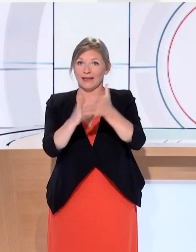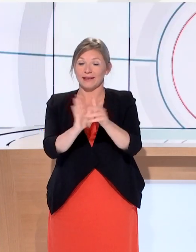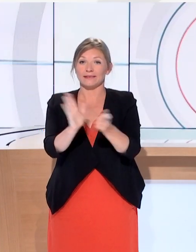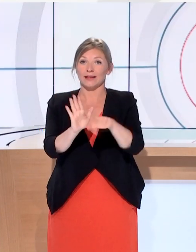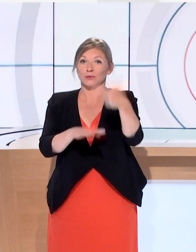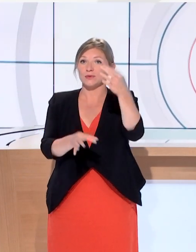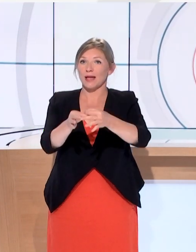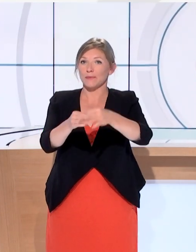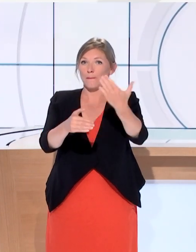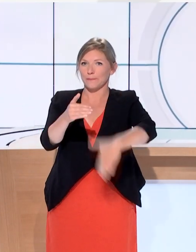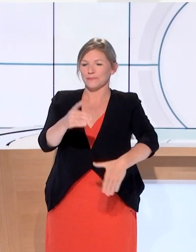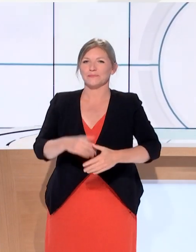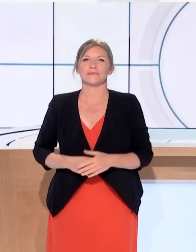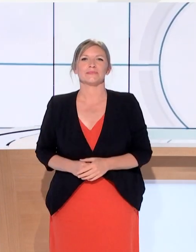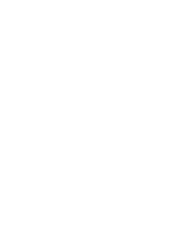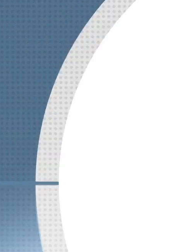septembre.